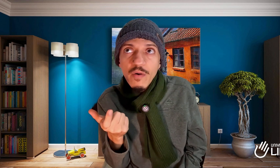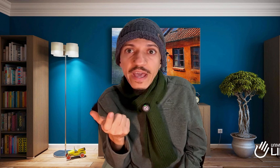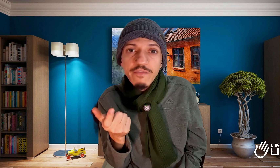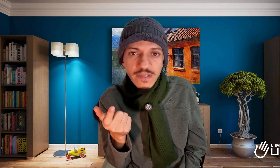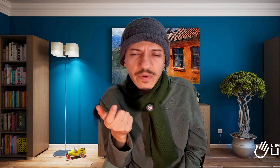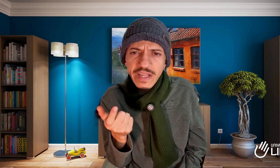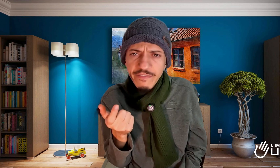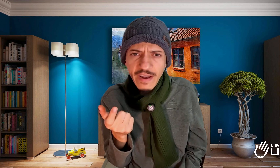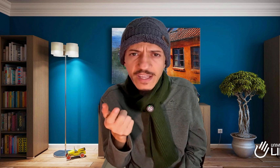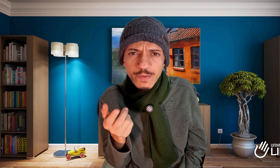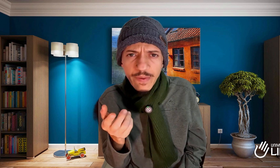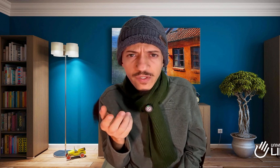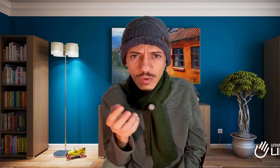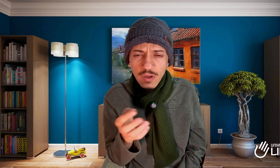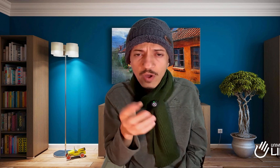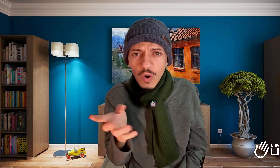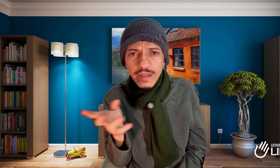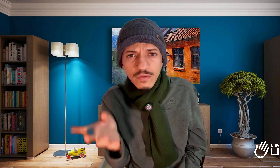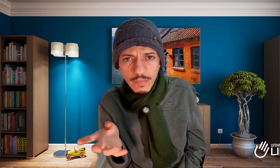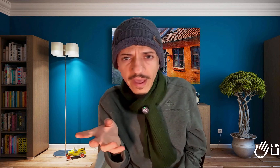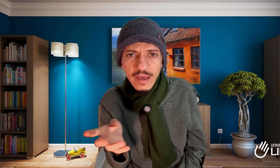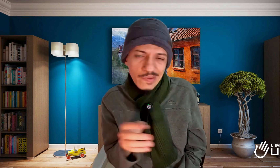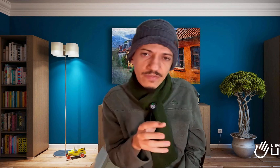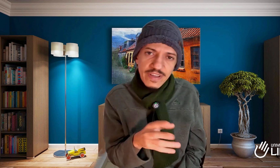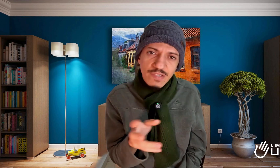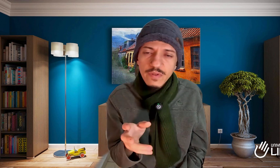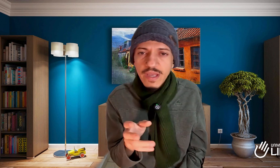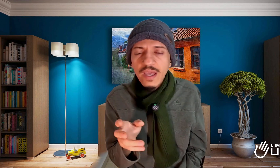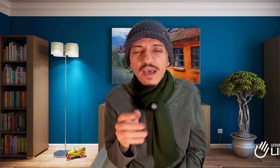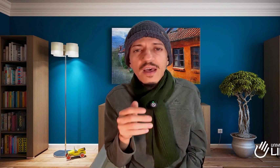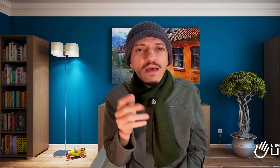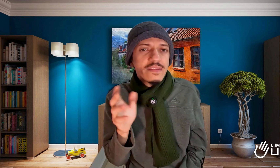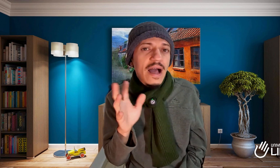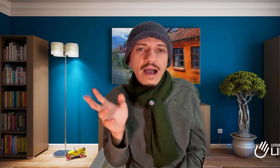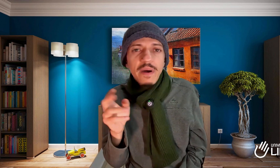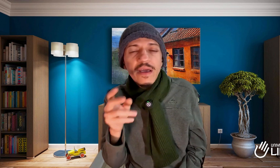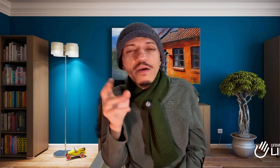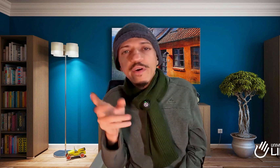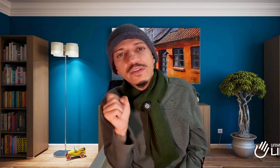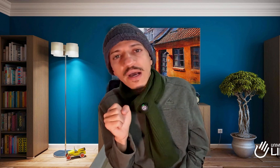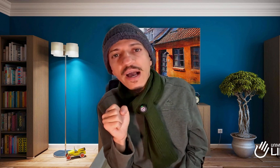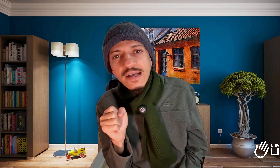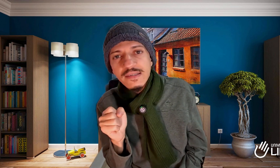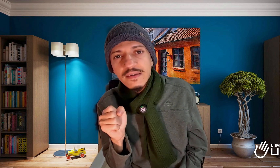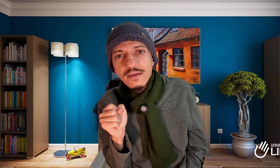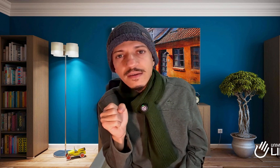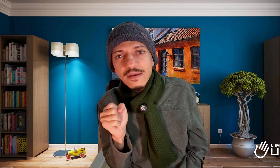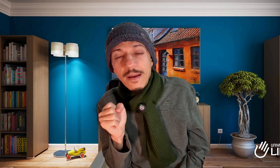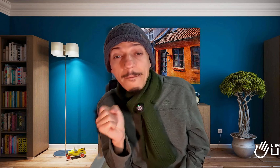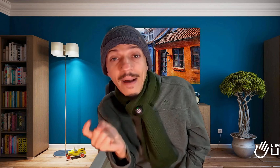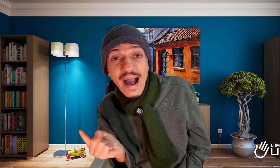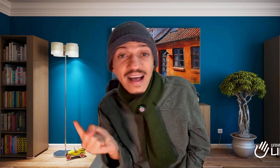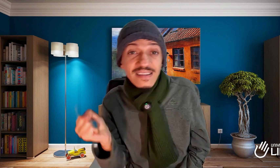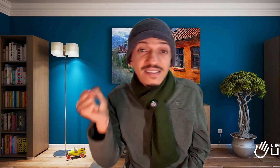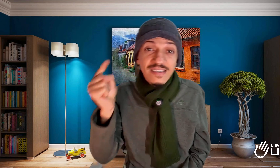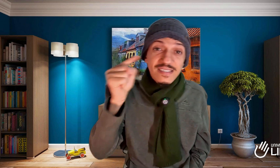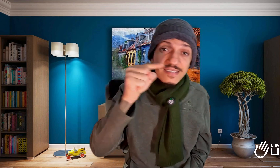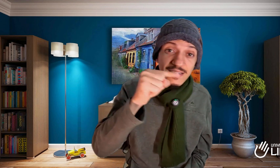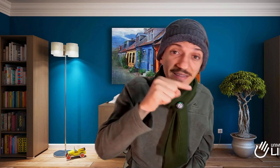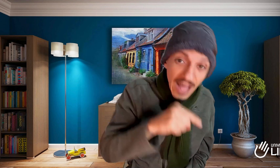você poderia falar isso para a pessoa. Oi, tudo bem? A pessoa vai responder, tá, amanhã eu vou na sua casa. Mas na